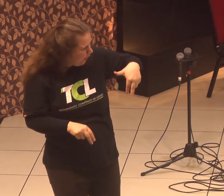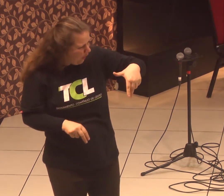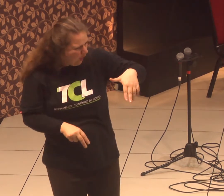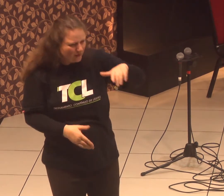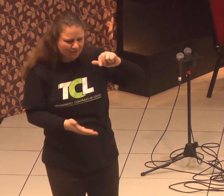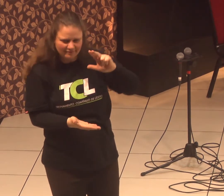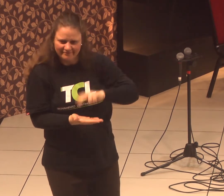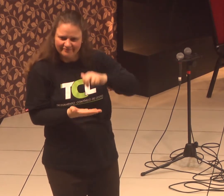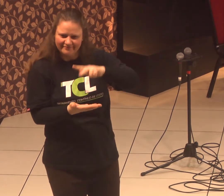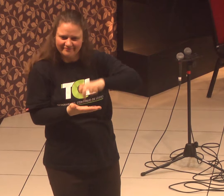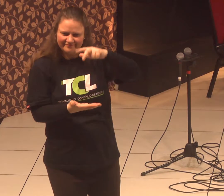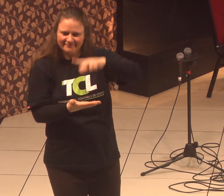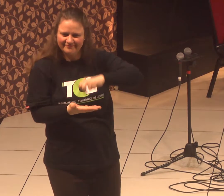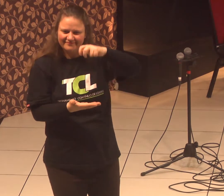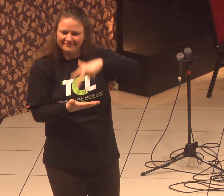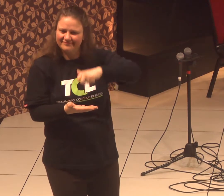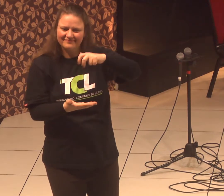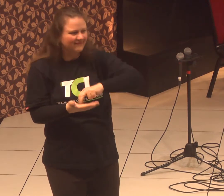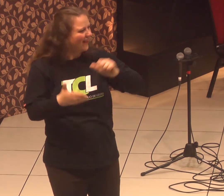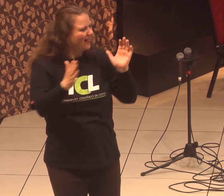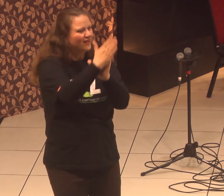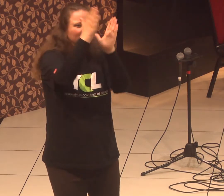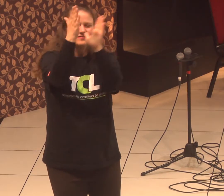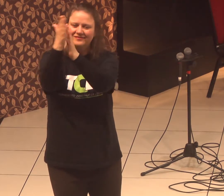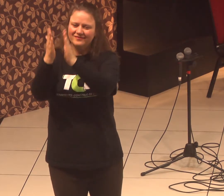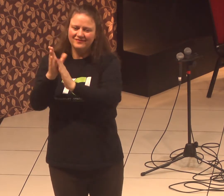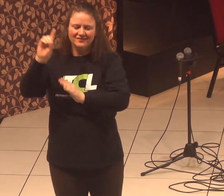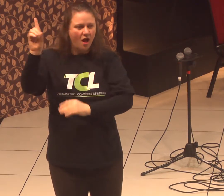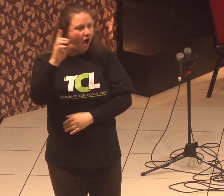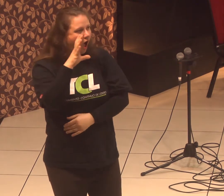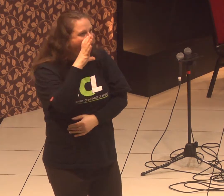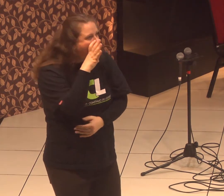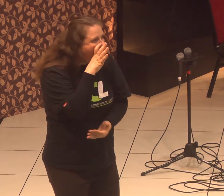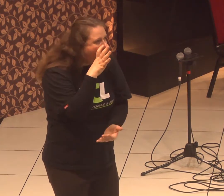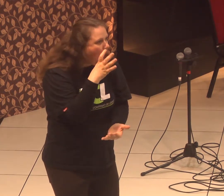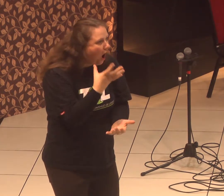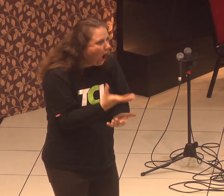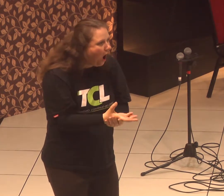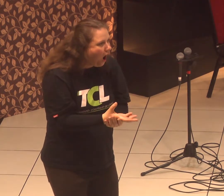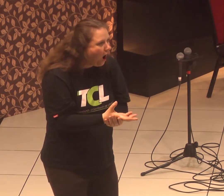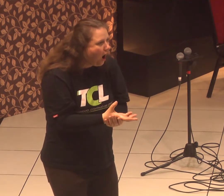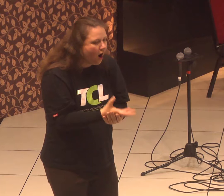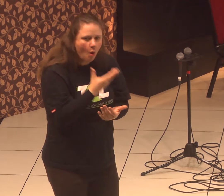a Deus, ficaram perplexos e muito admirados.